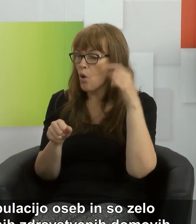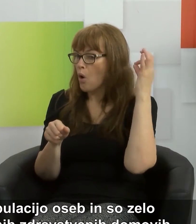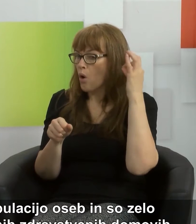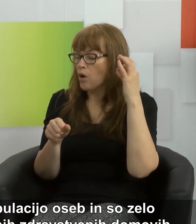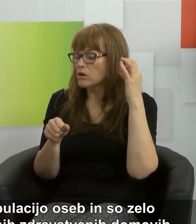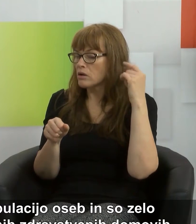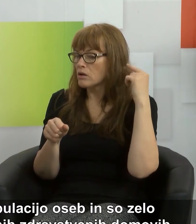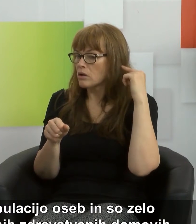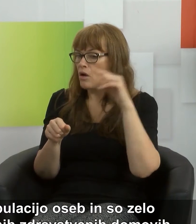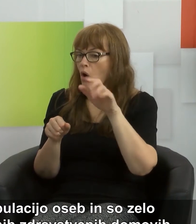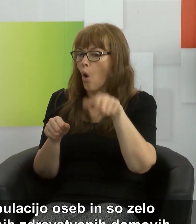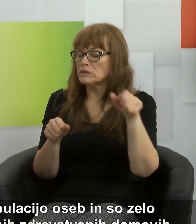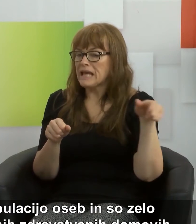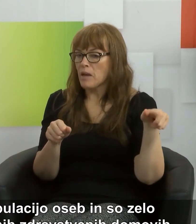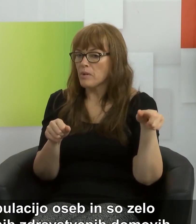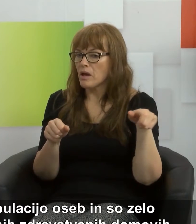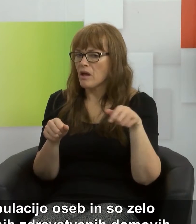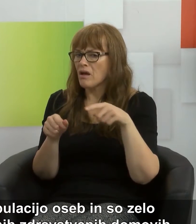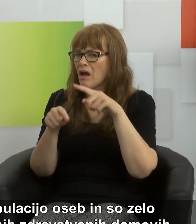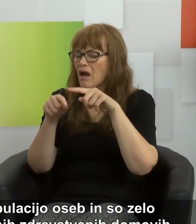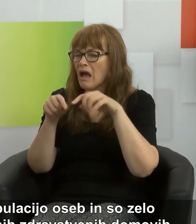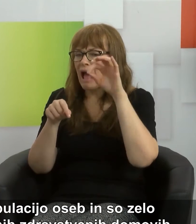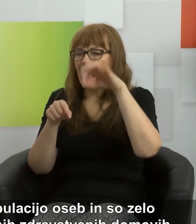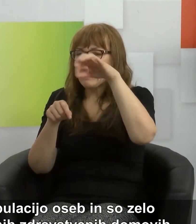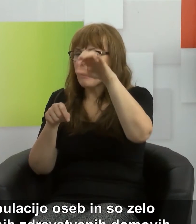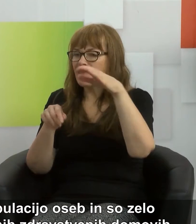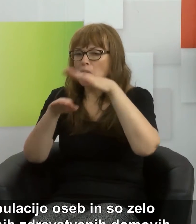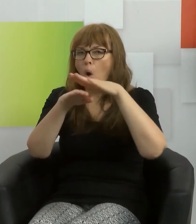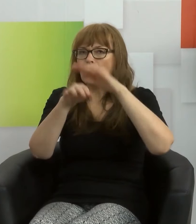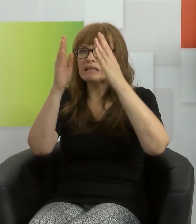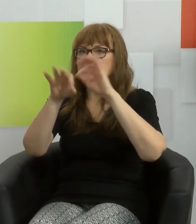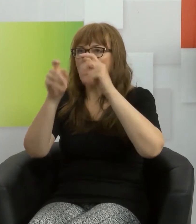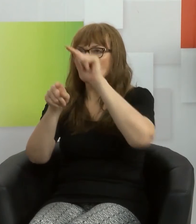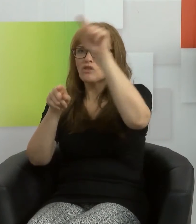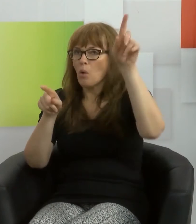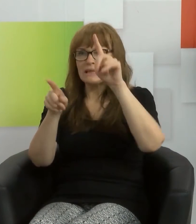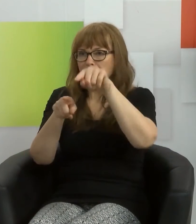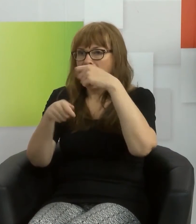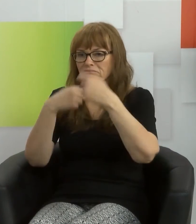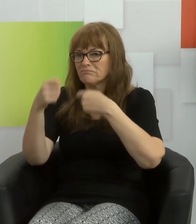oseb in so zelo redke pokrite po različnih zdravstvenih domovih.